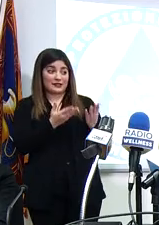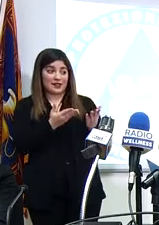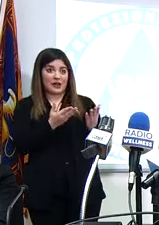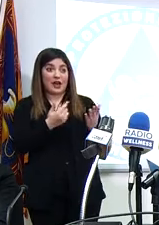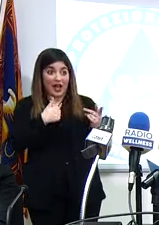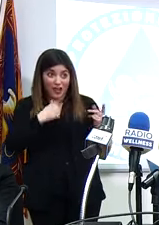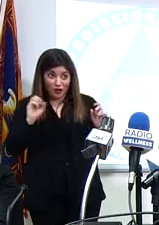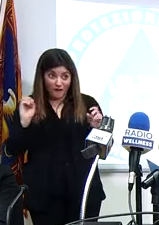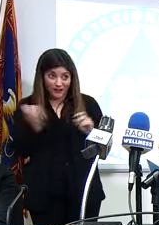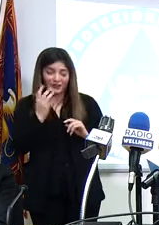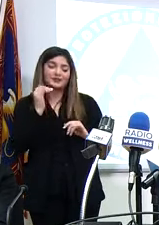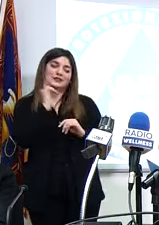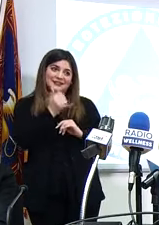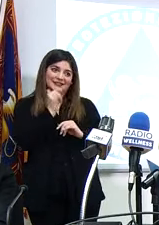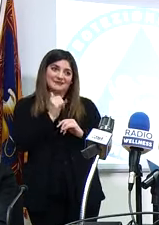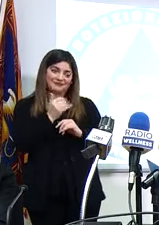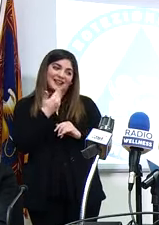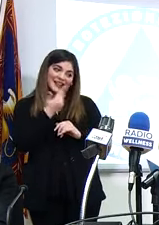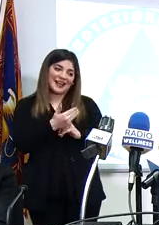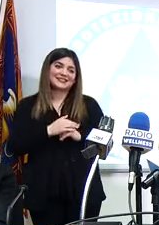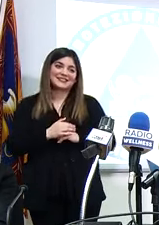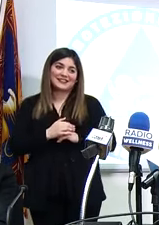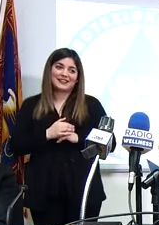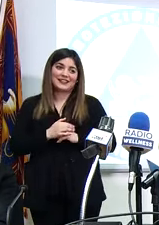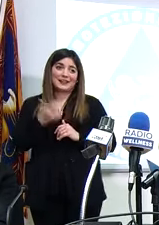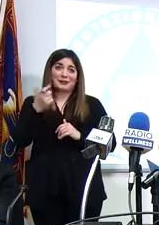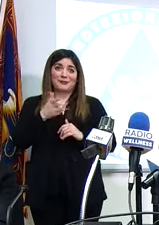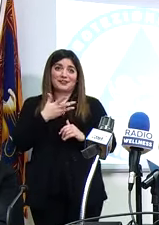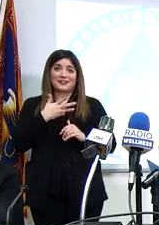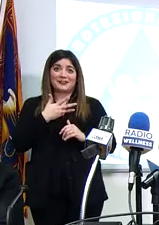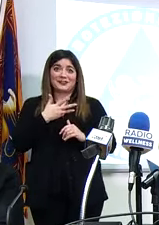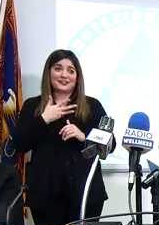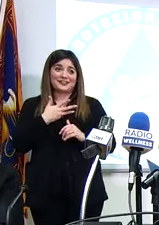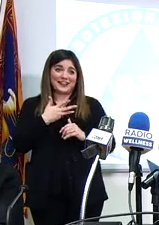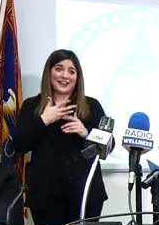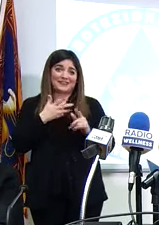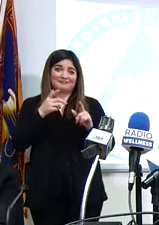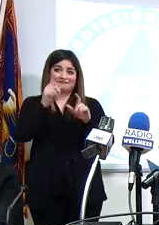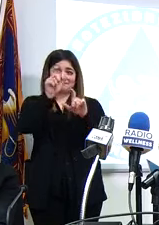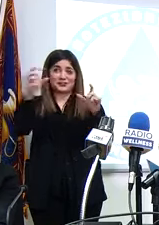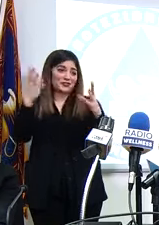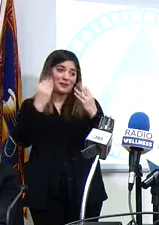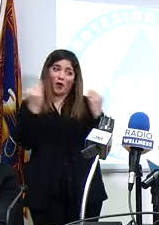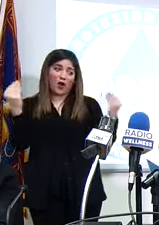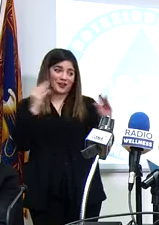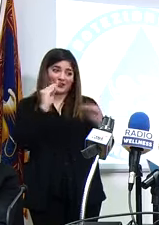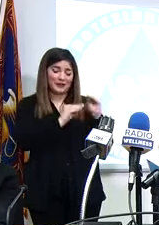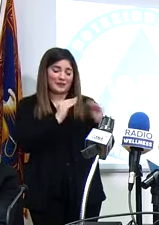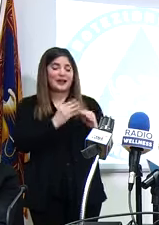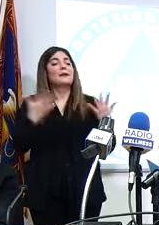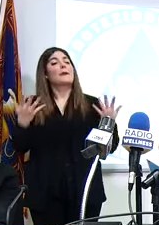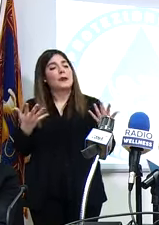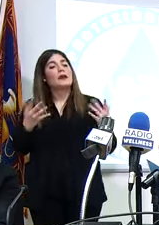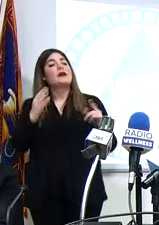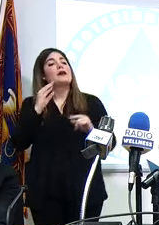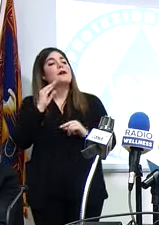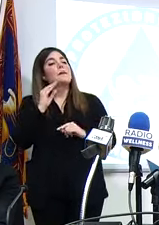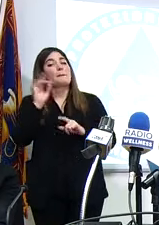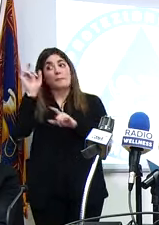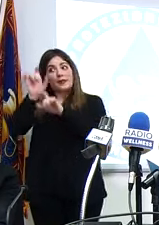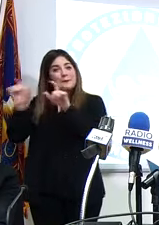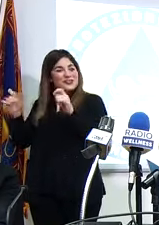Sì, grazie, perché come vede è molto pubblico. Allora, 2 domande che sono molto diffuse tra le persone,